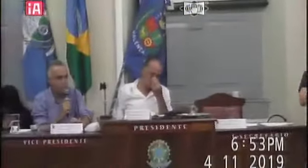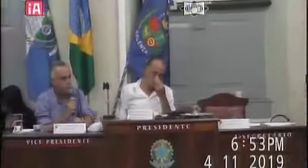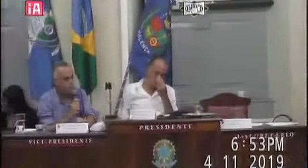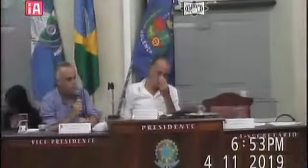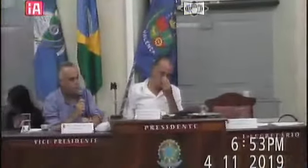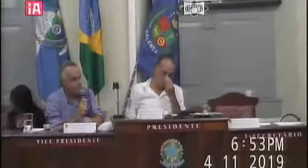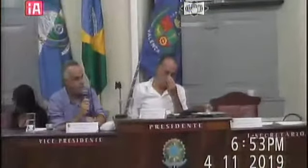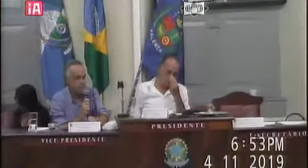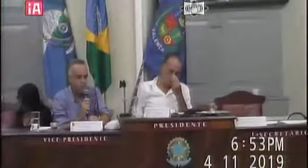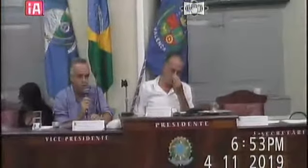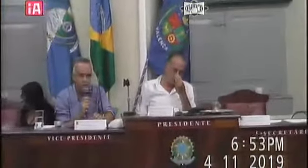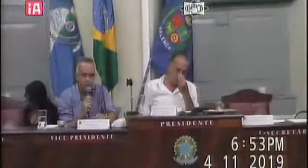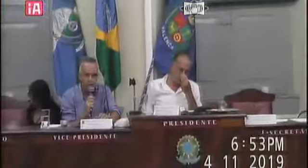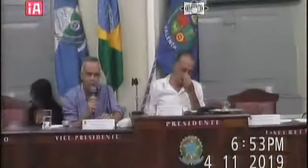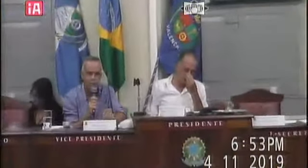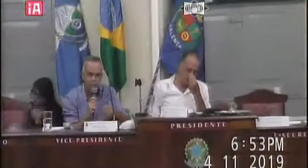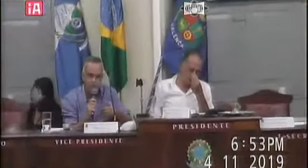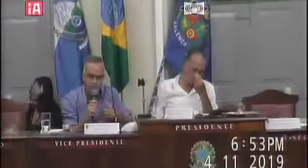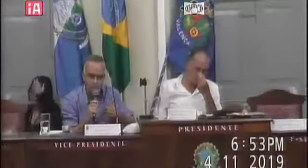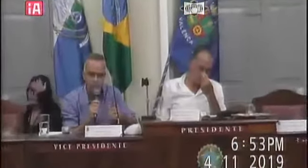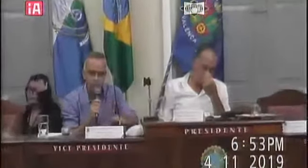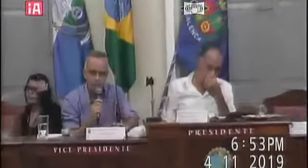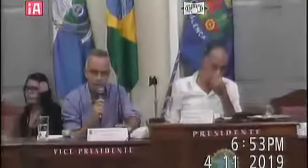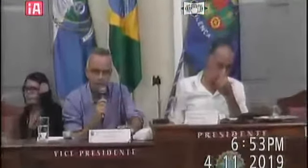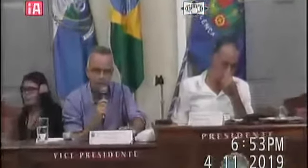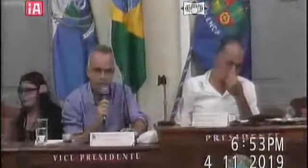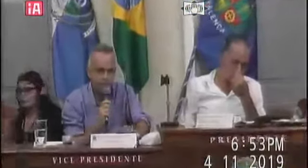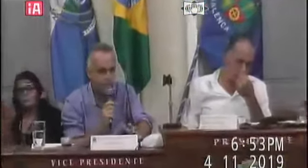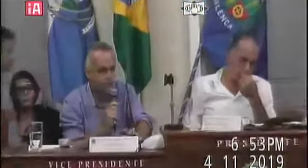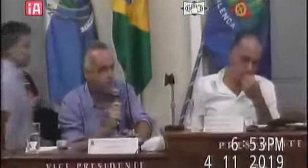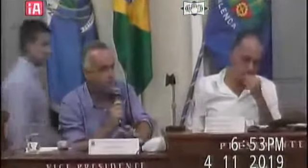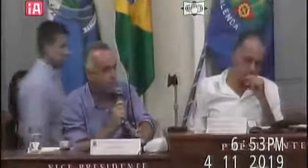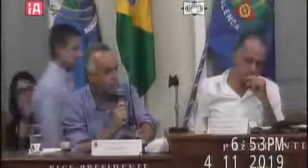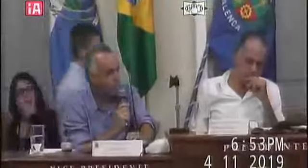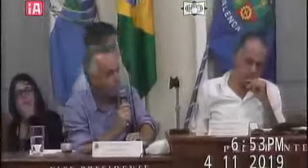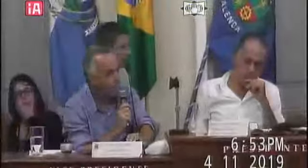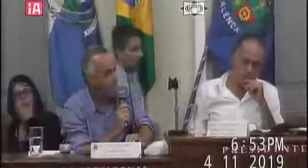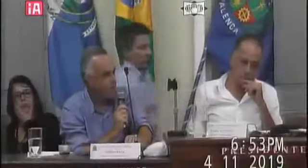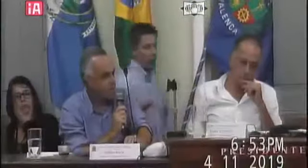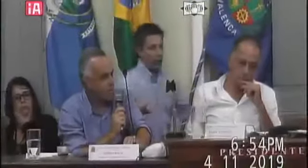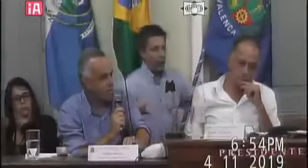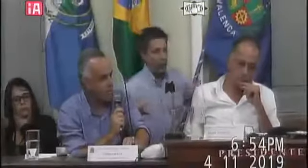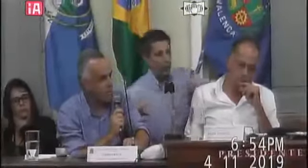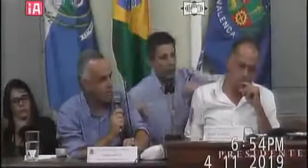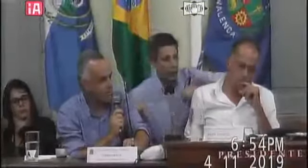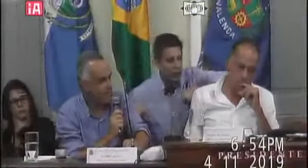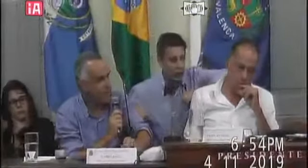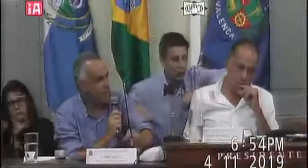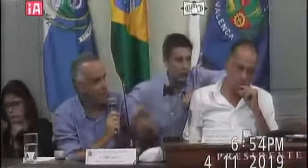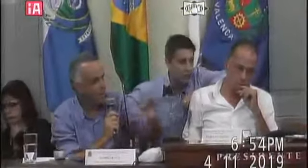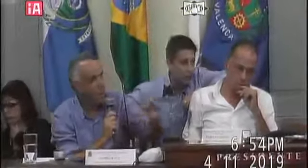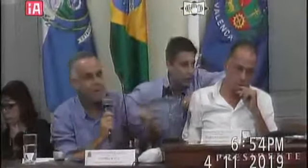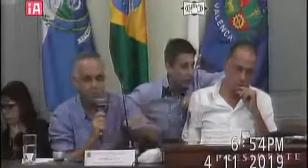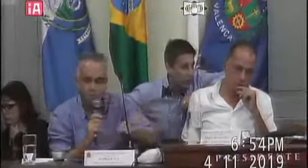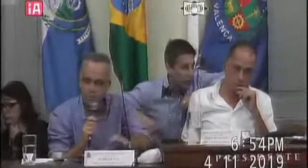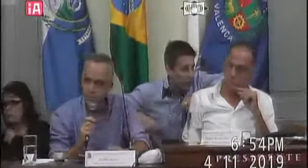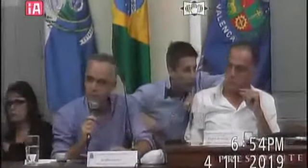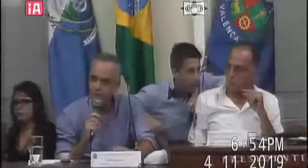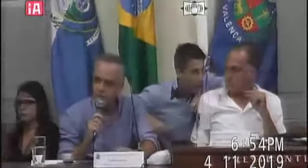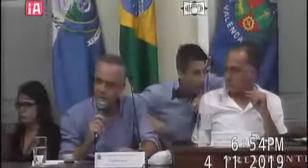Precisam ter consciência E aí eu faço Um relato meu Que infelizmente Eu atropelei O meu cachorro E eu